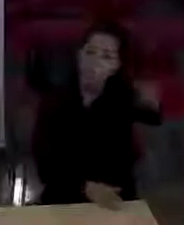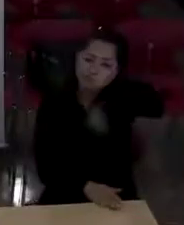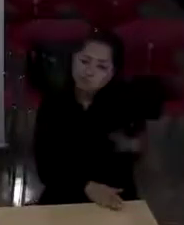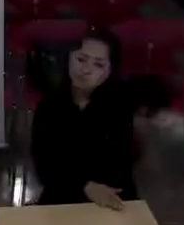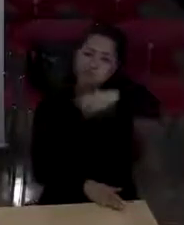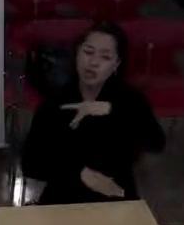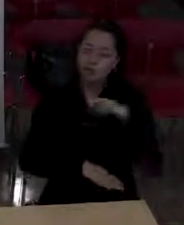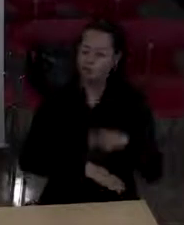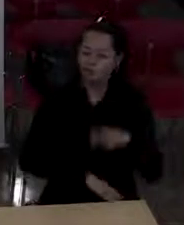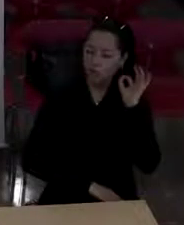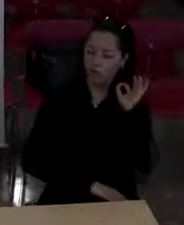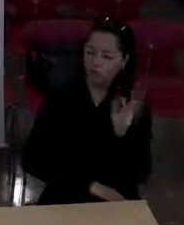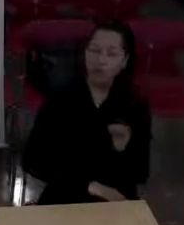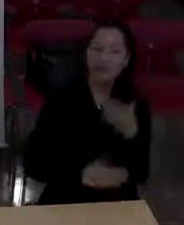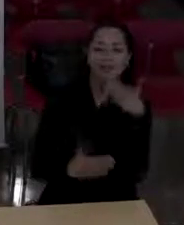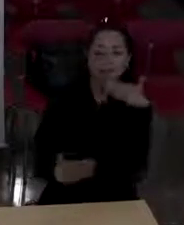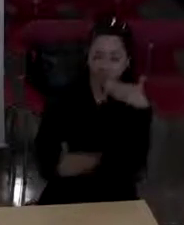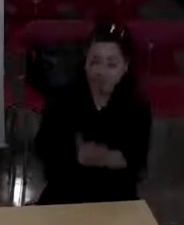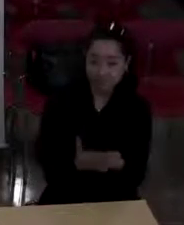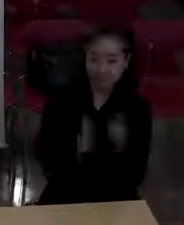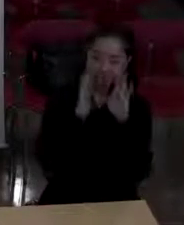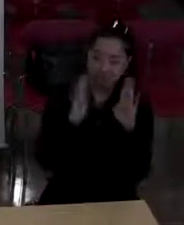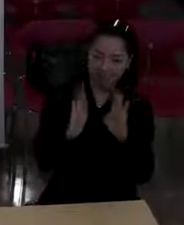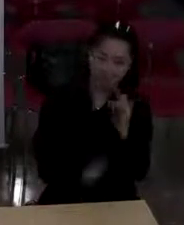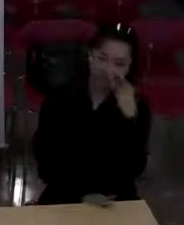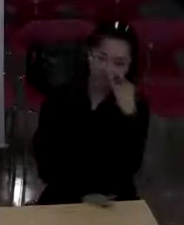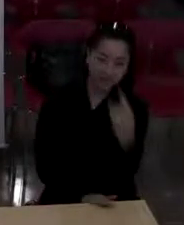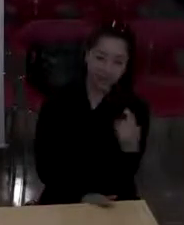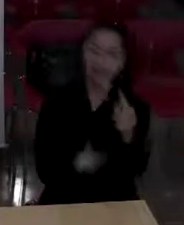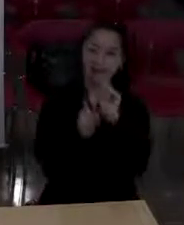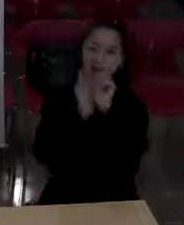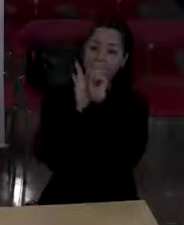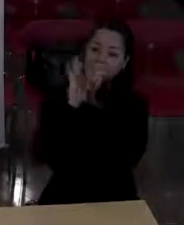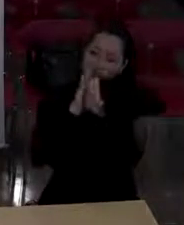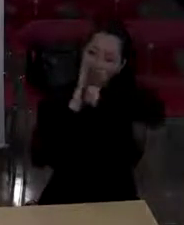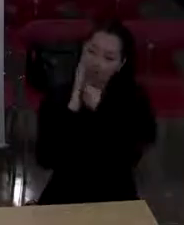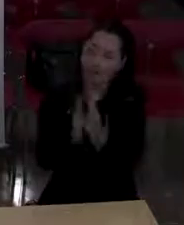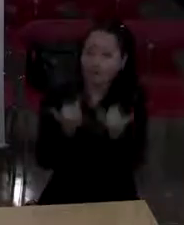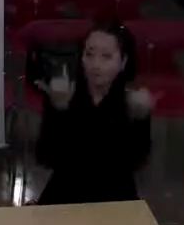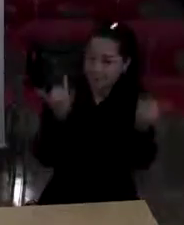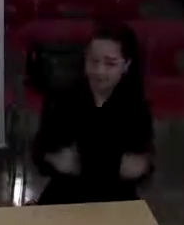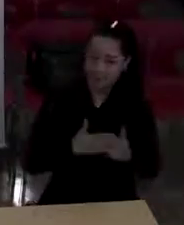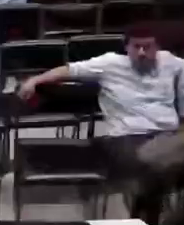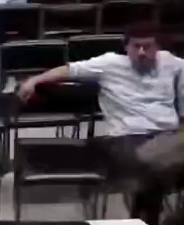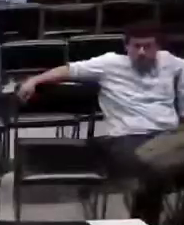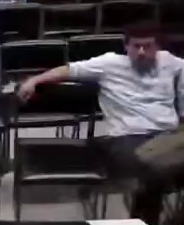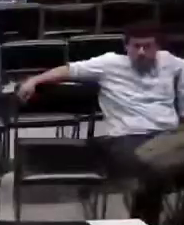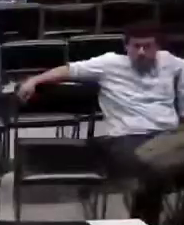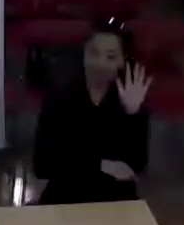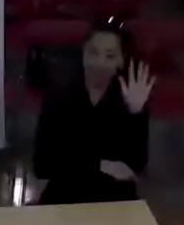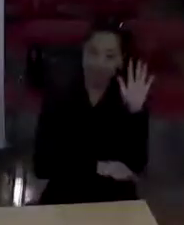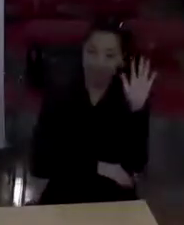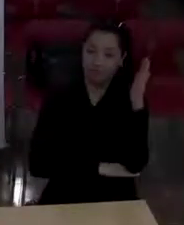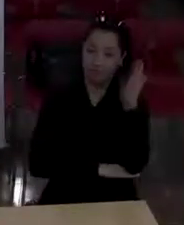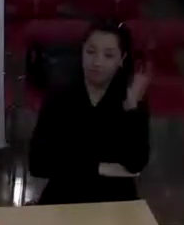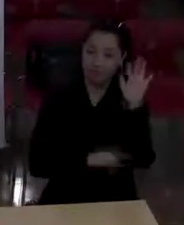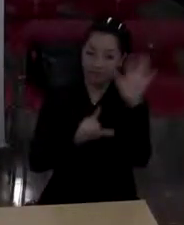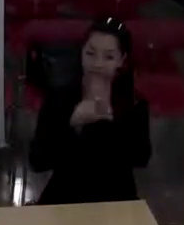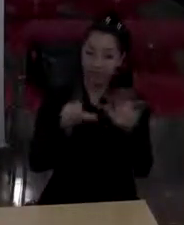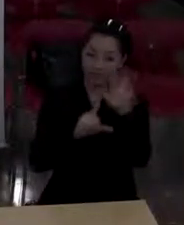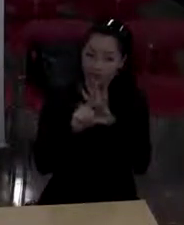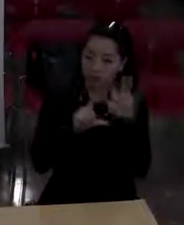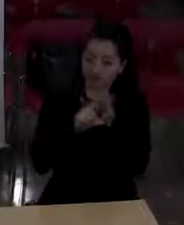y por el interés que tienen en el ciclo de videoconferencias. Para los que han participado permanentemente o que